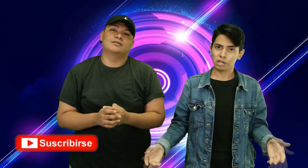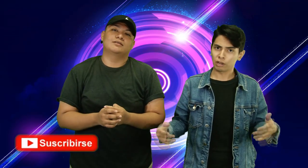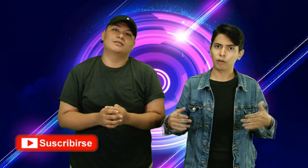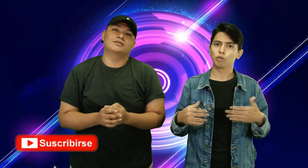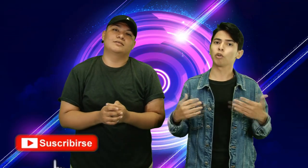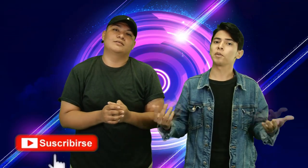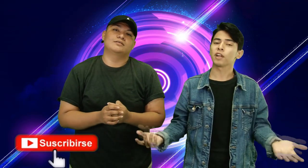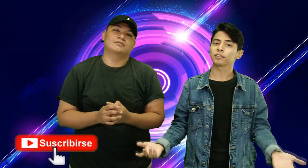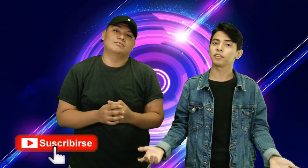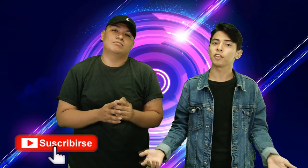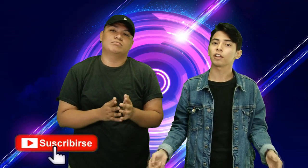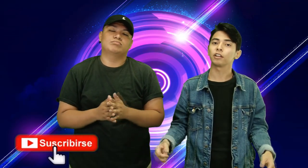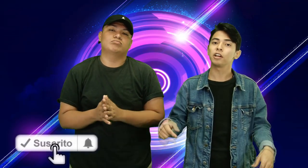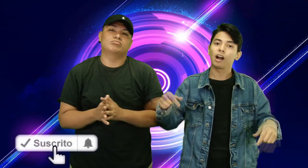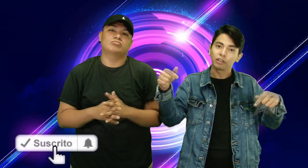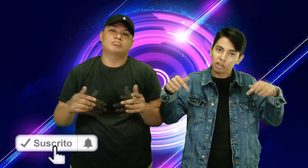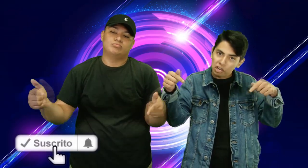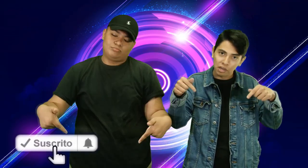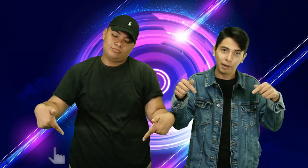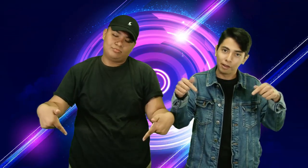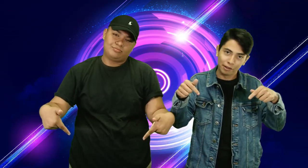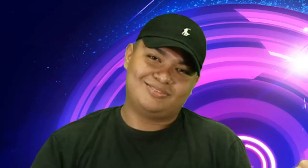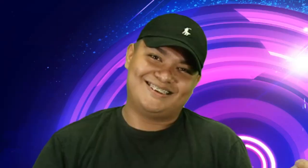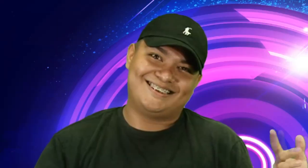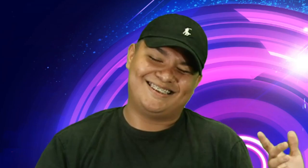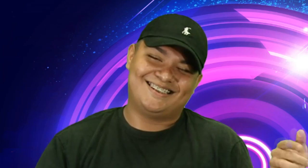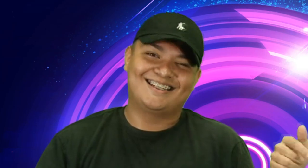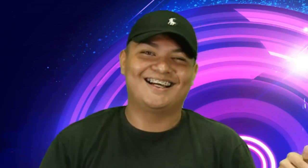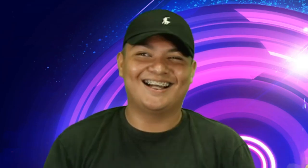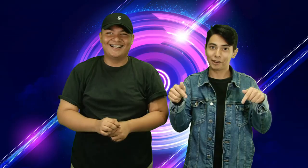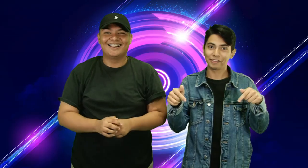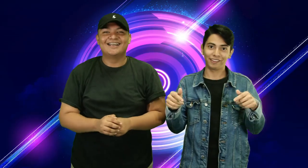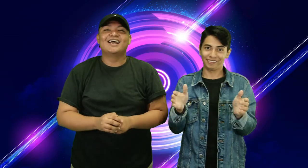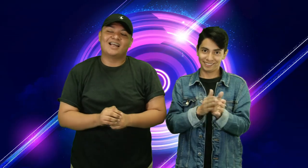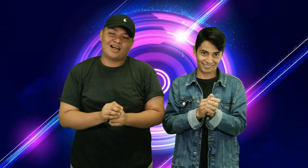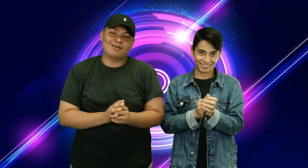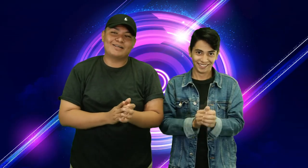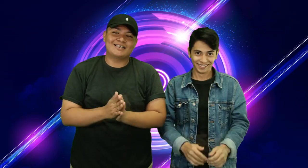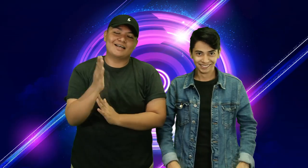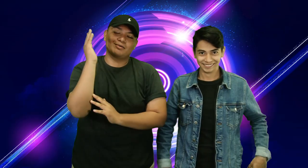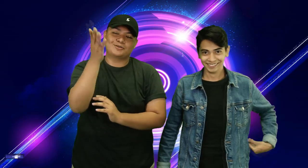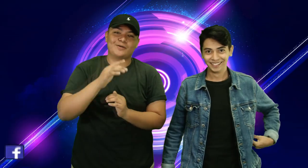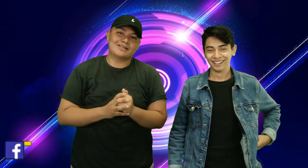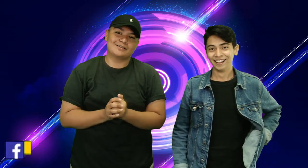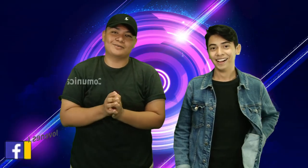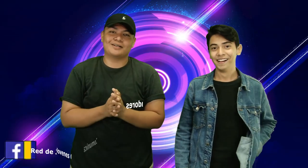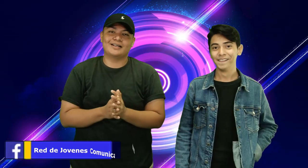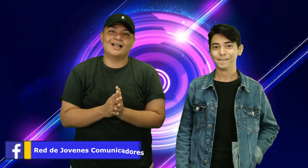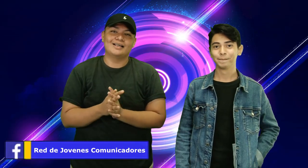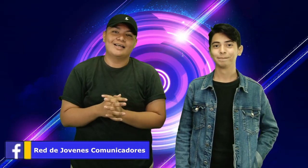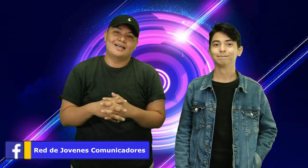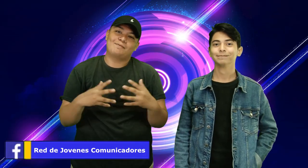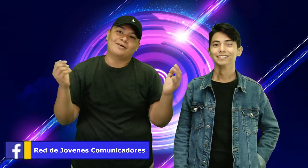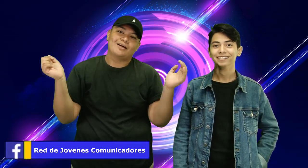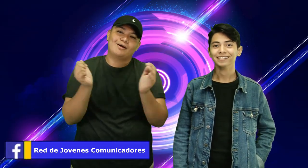claro no olvidarse de dar click aquí en juego en la campanita en la campanita suscríbete a nuestro canal espero que le haya gustado